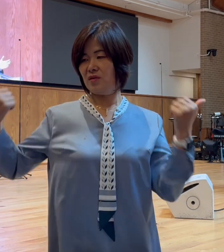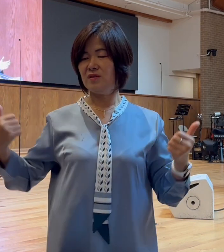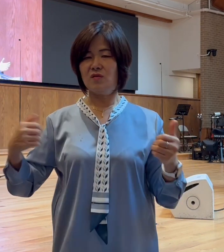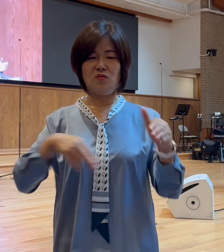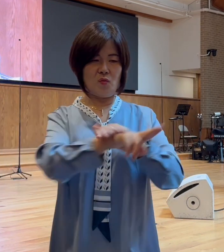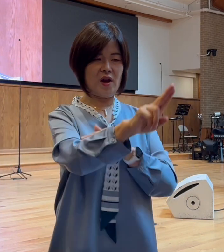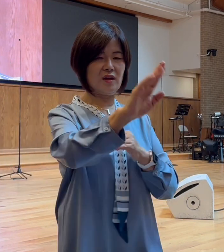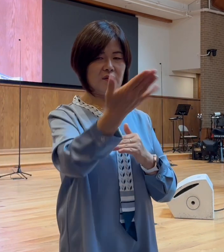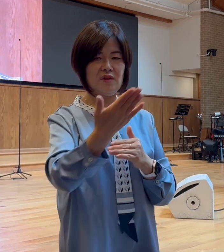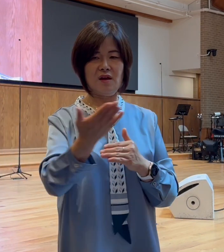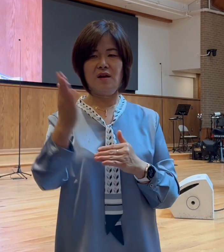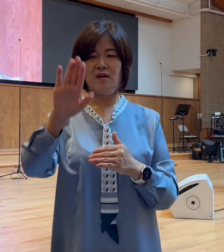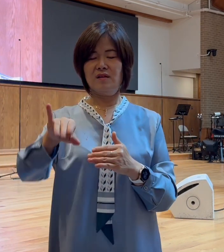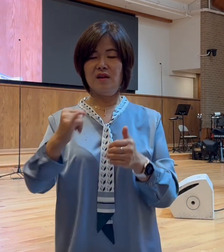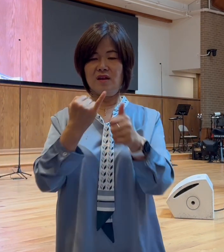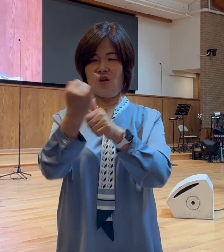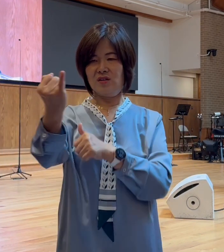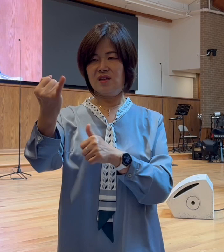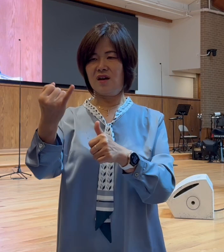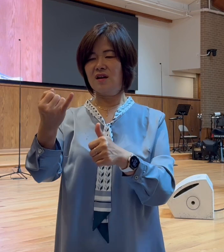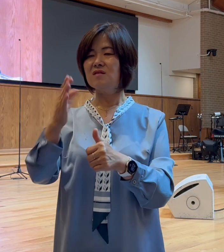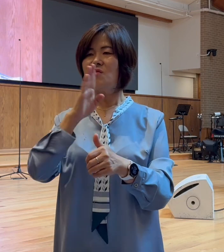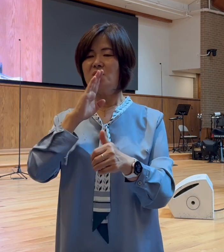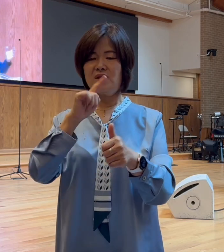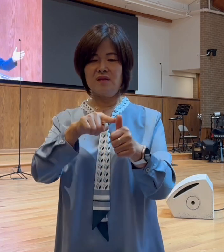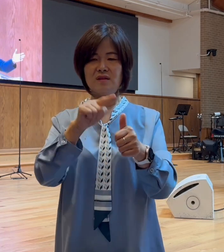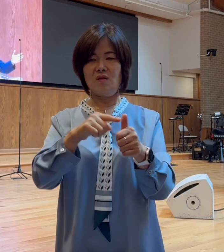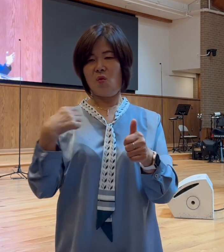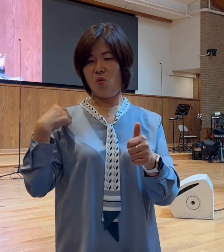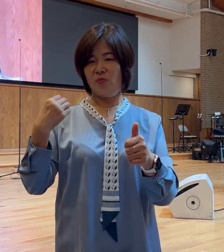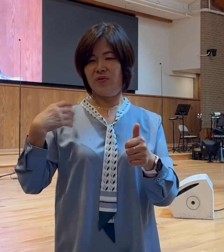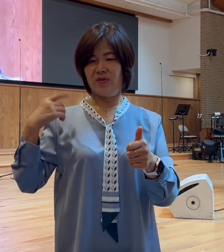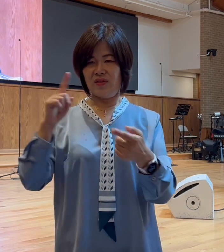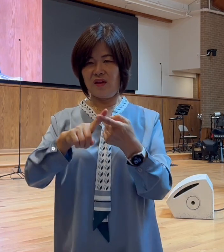쳤는데 보디발의 아내가 옷이 벗겨진 상태에서 이제